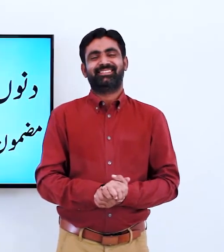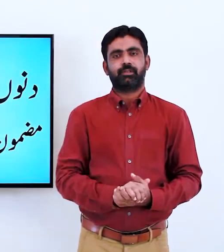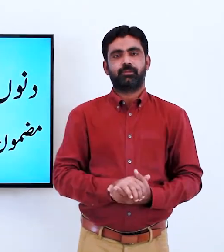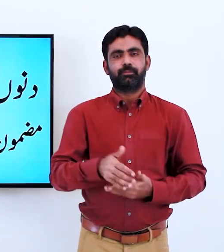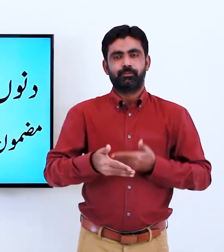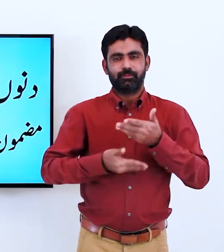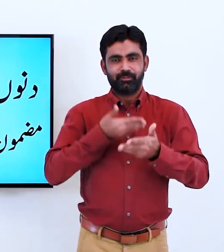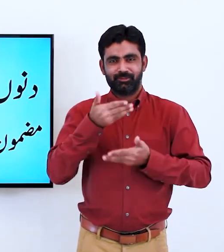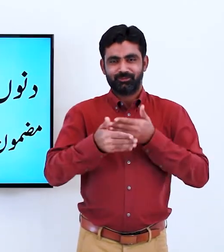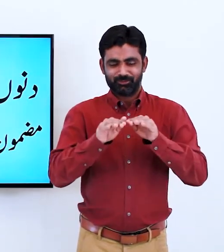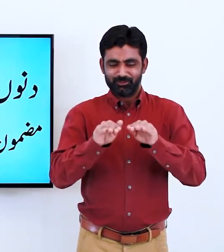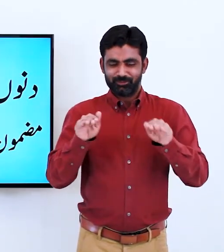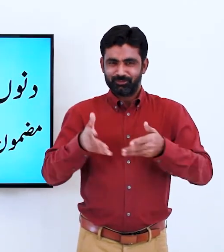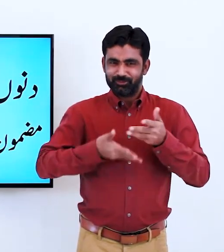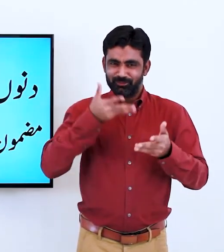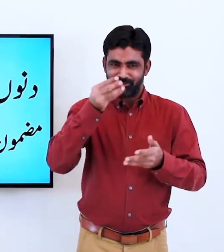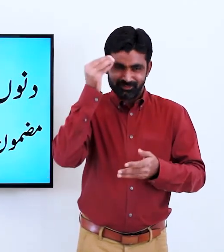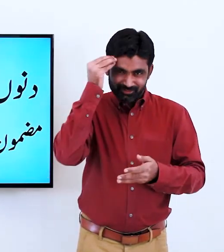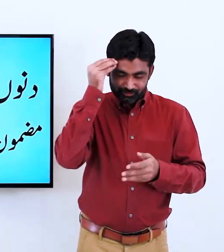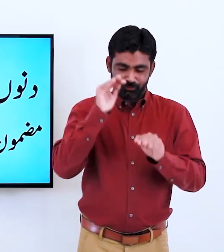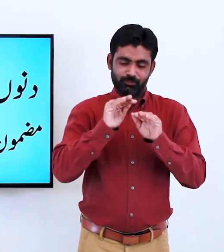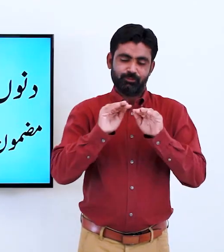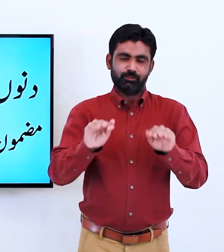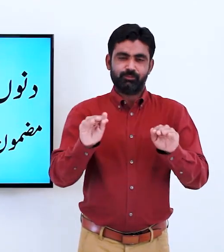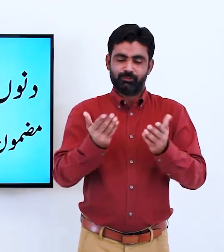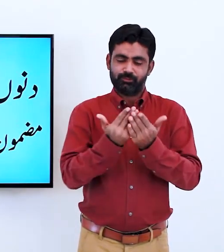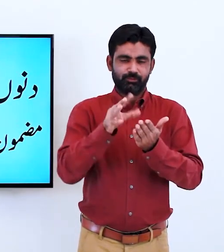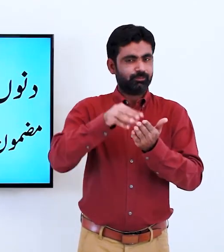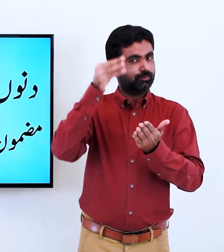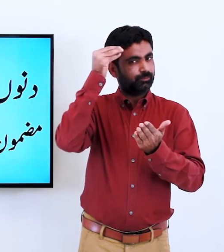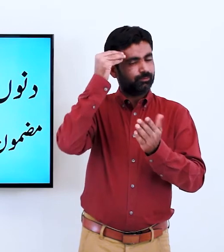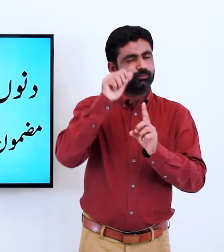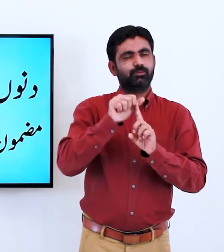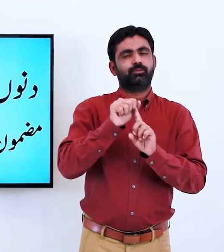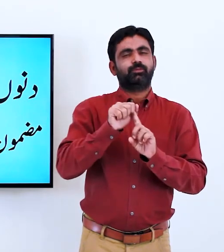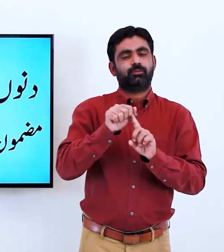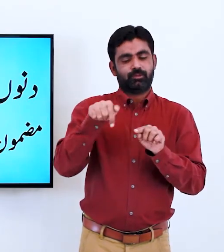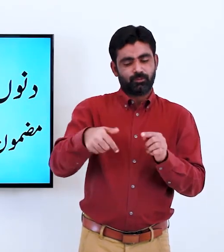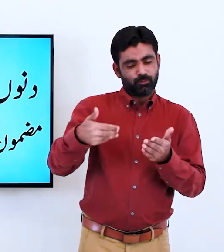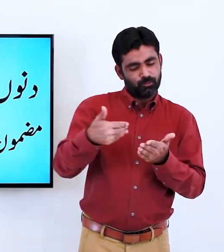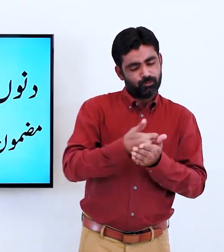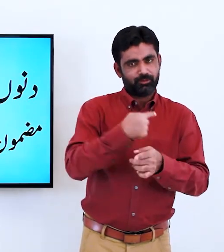बच्चों, मैंने आपको जो भी सिखाया आपने इसको जरूर याद करना है, क्योंकि ये आपके लिए